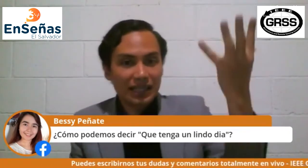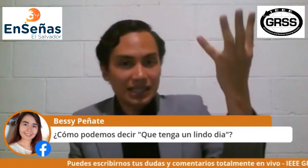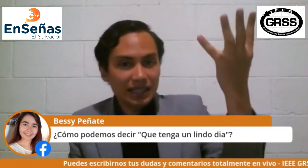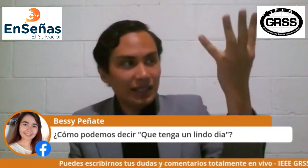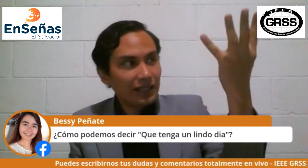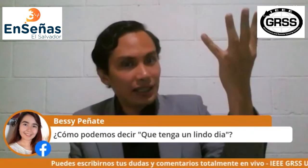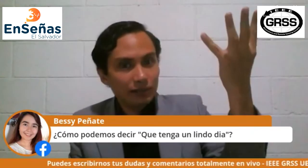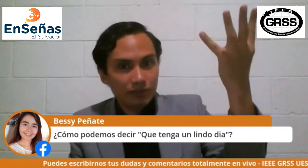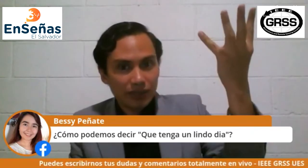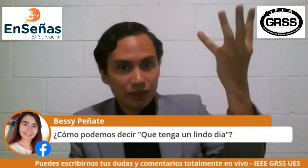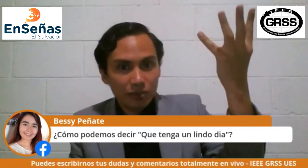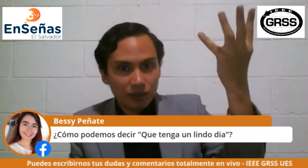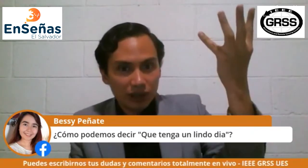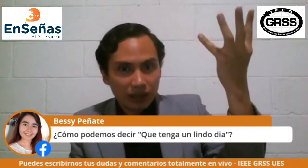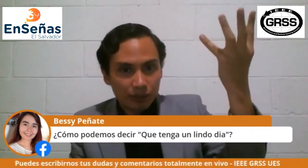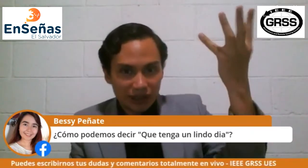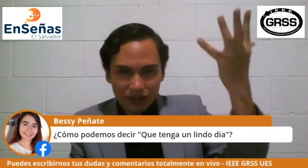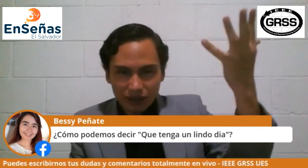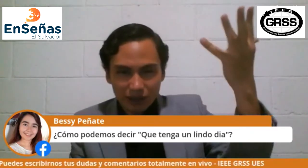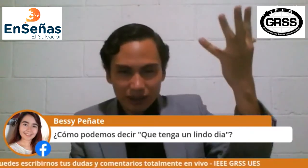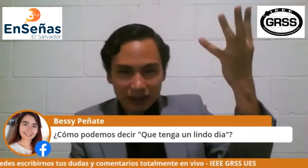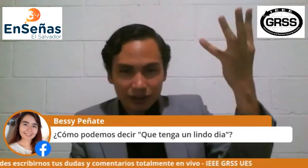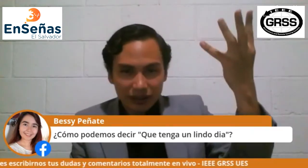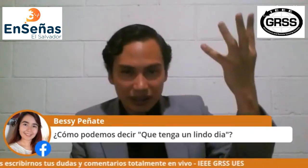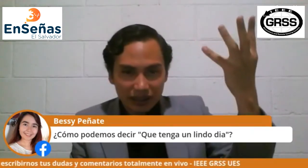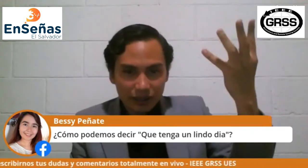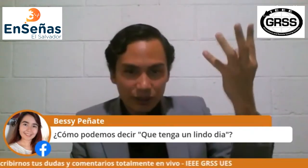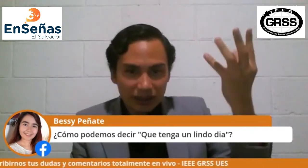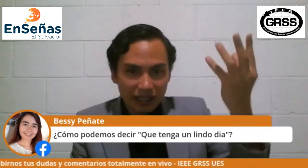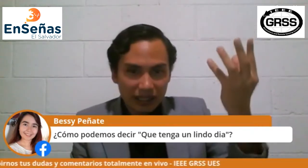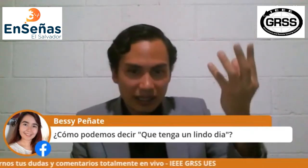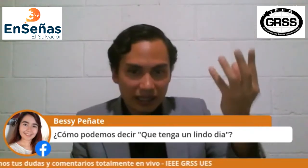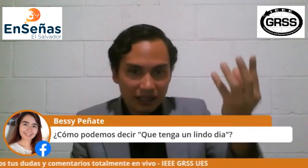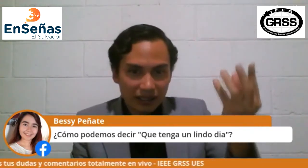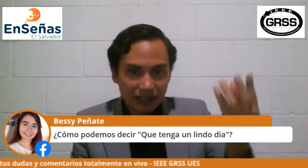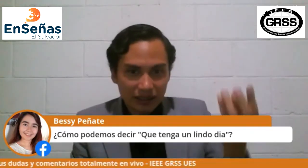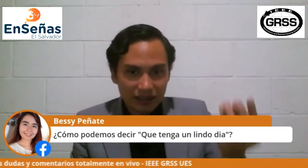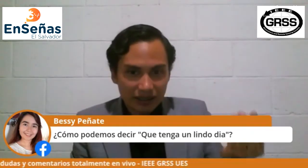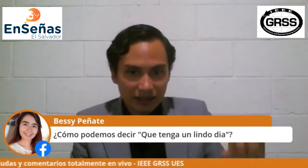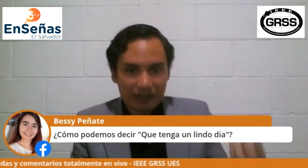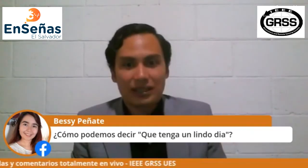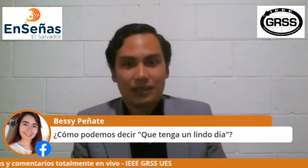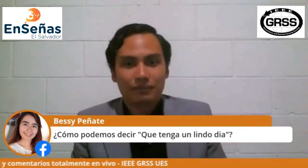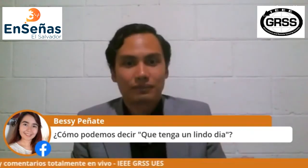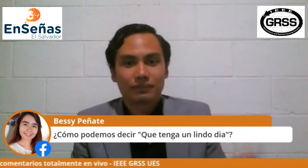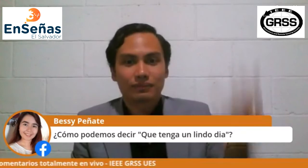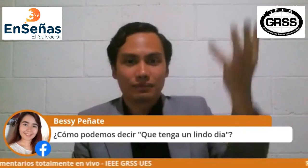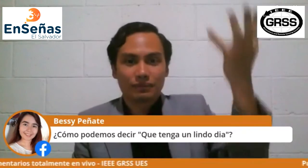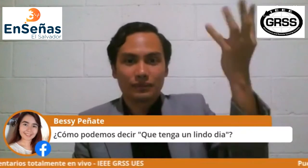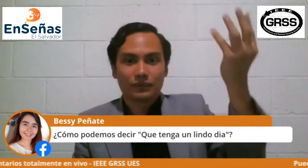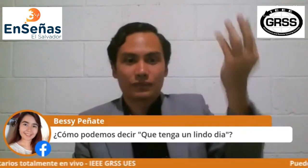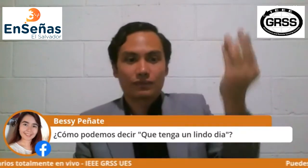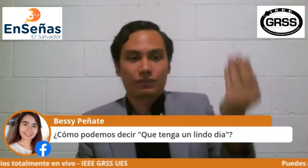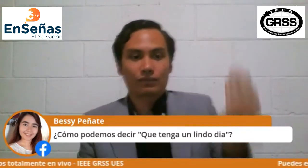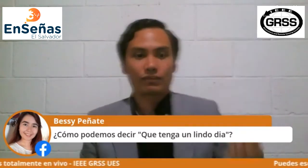Esta es la señal de día y es como pues el sol cuando está en su cenit y después ya en la tarde y es el día.